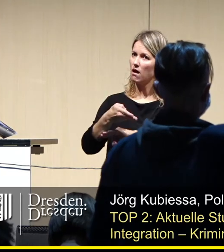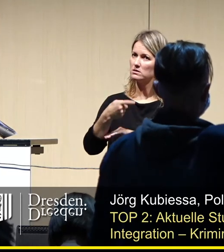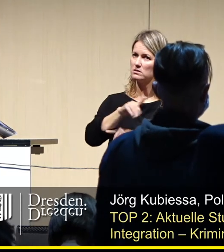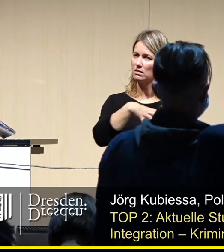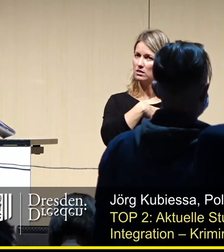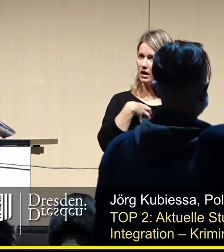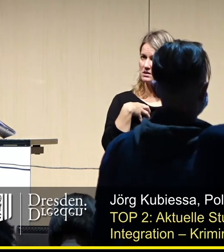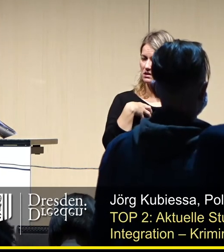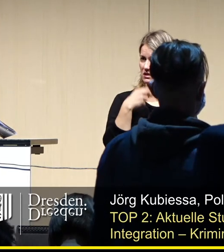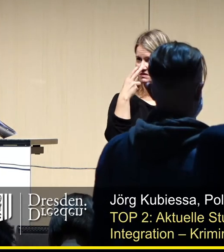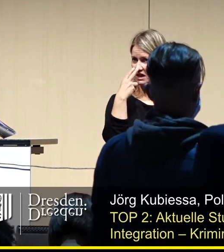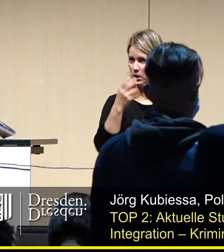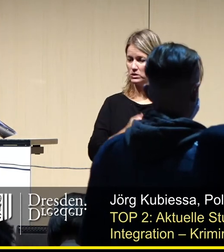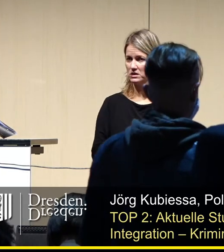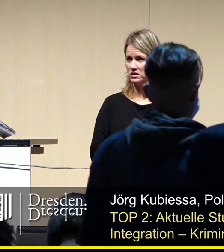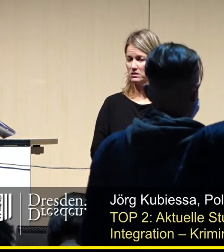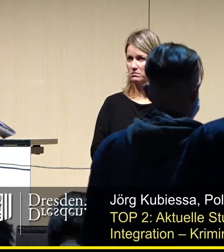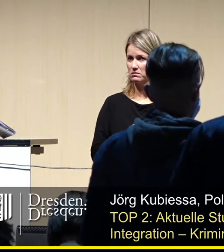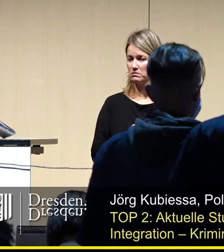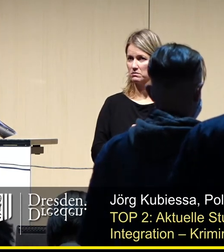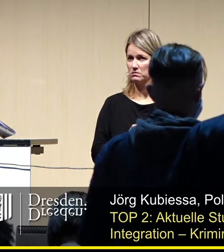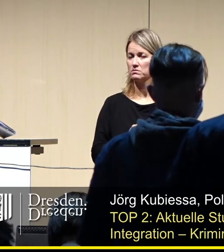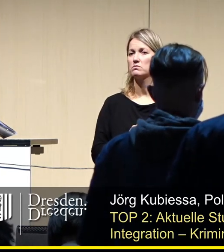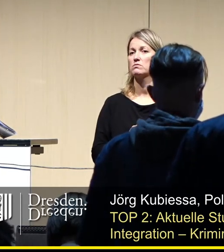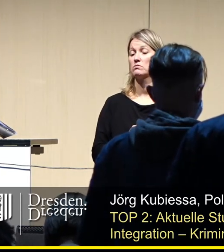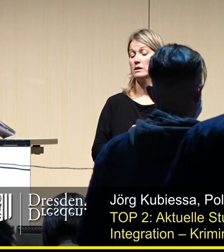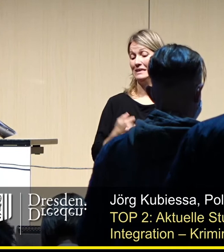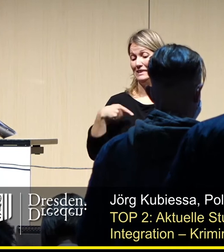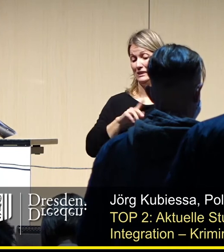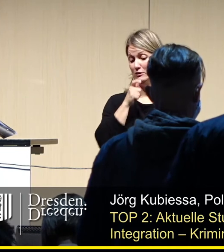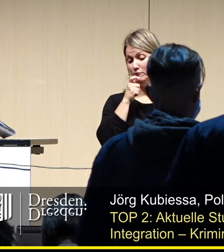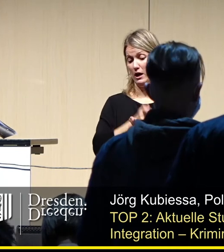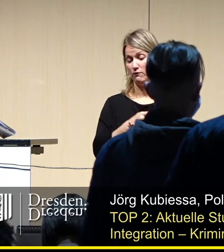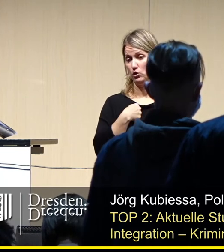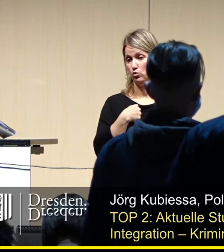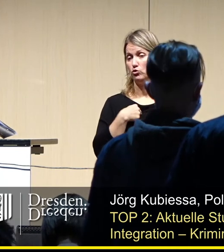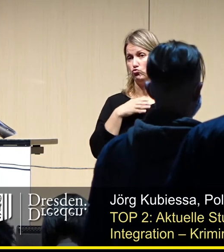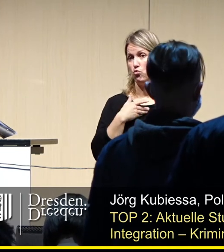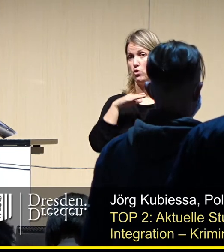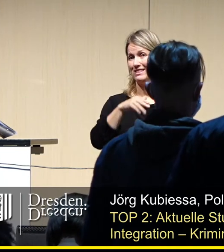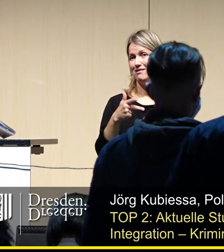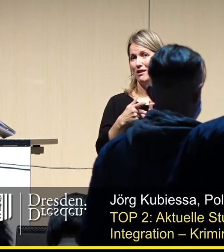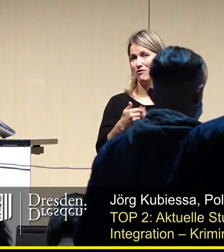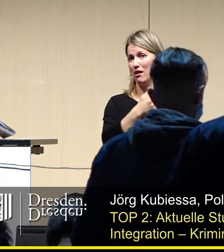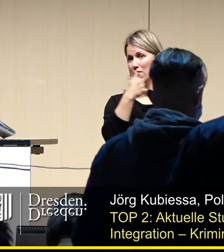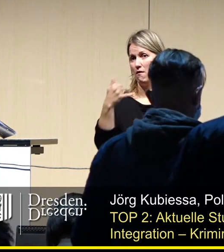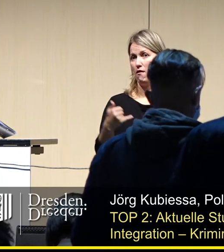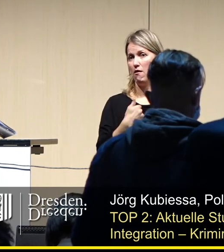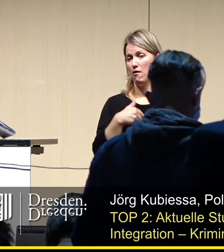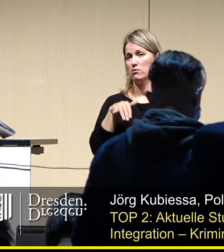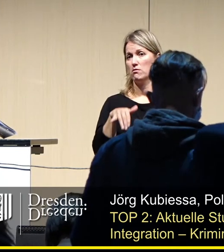Und bin ein und dreiviertel Jahr in der Verantwortung und ich beantworte das mit einem eindeutigen Ja.